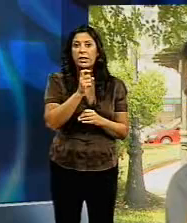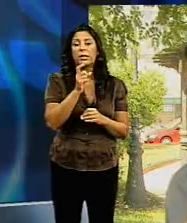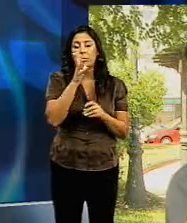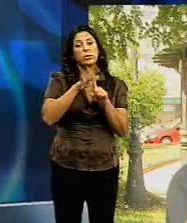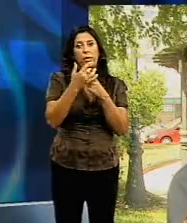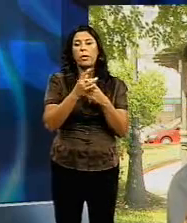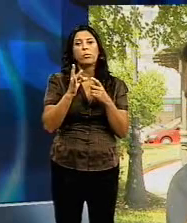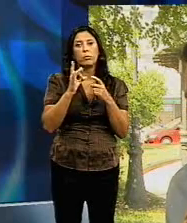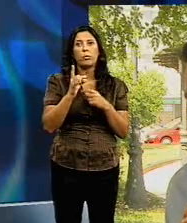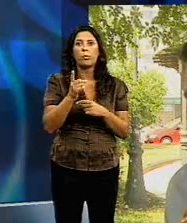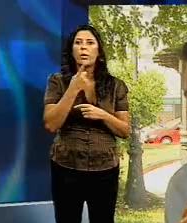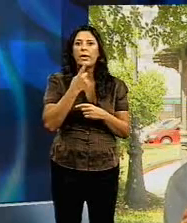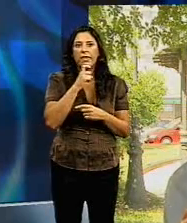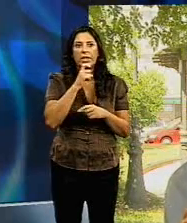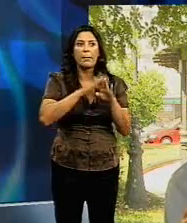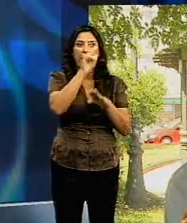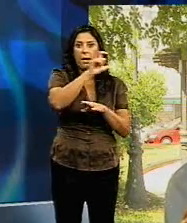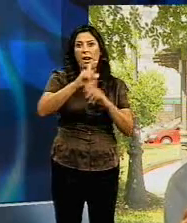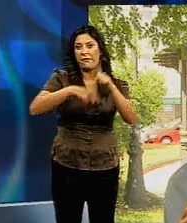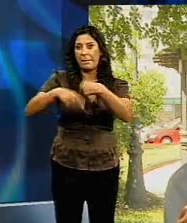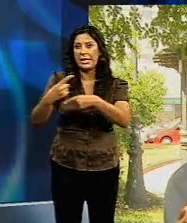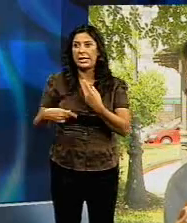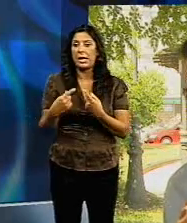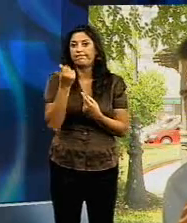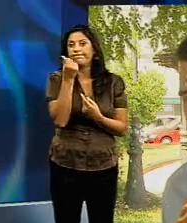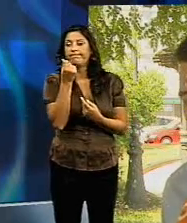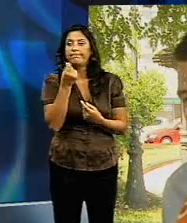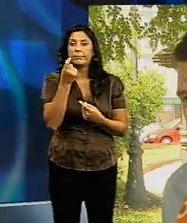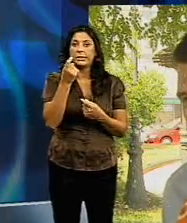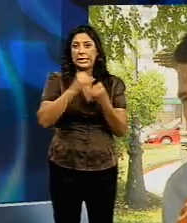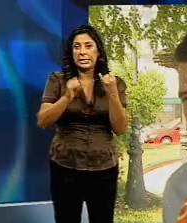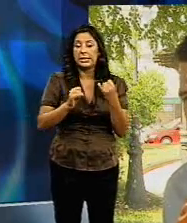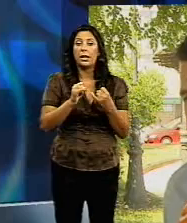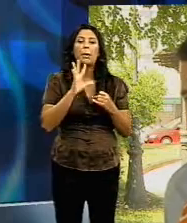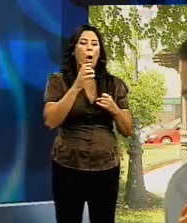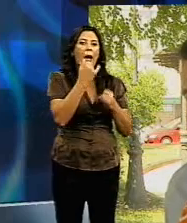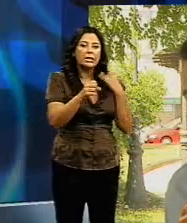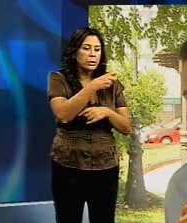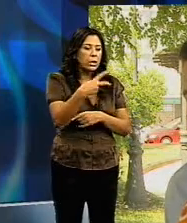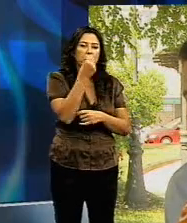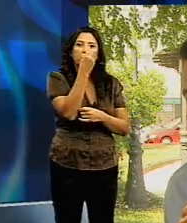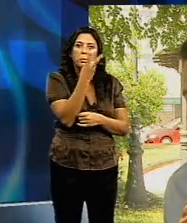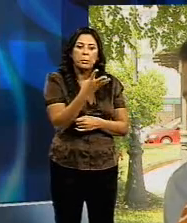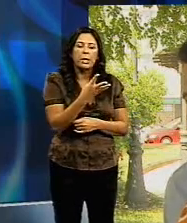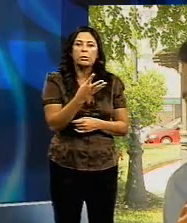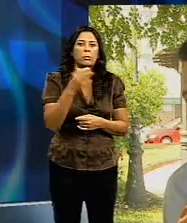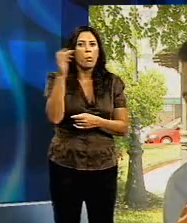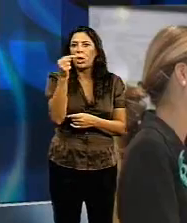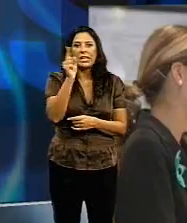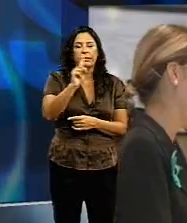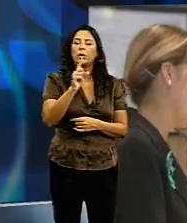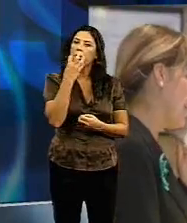complicada para tantas y tantas familias, pues las cifras que tenemos no son desde luego negativas, sino más bien